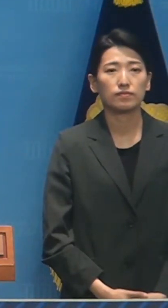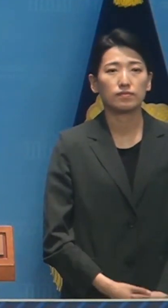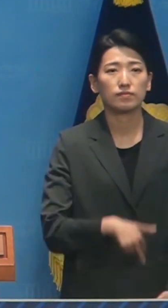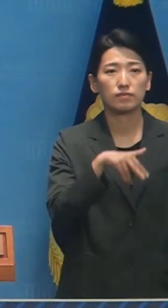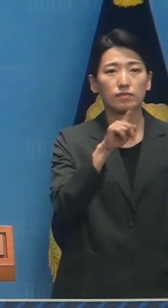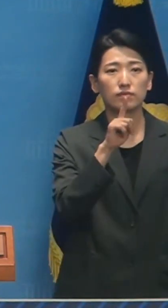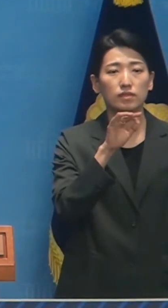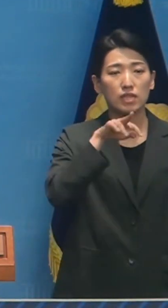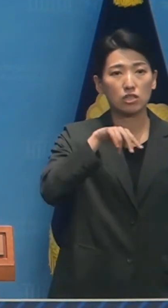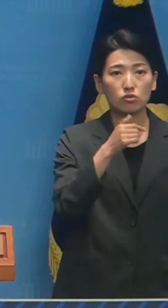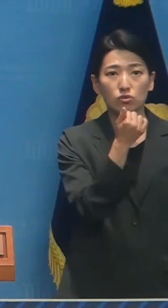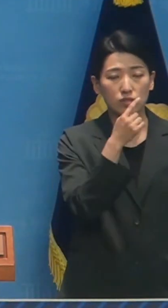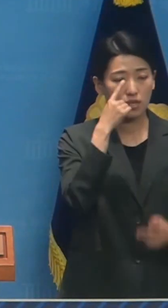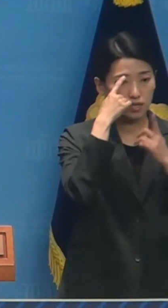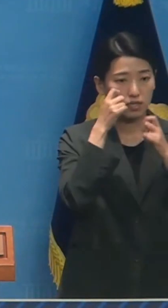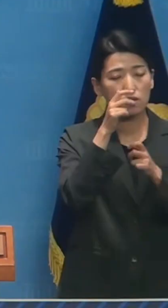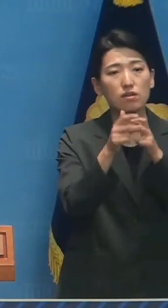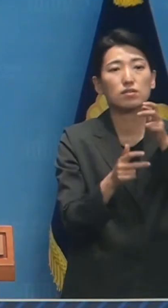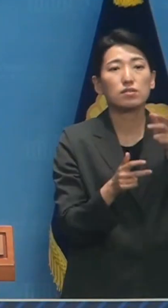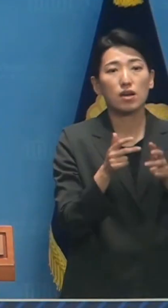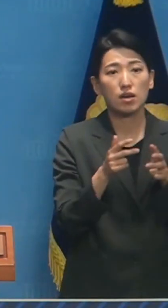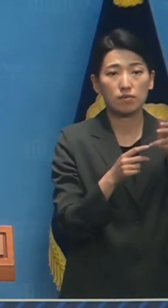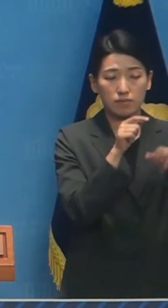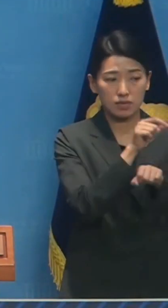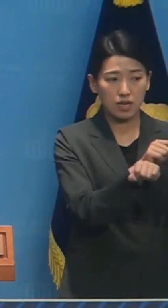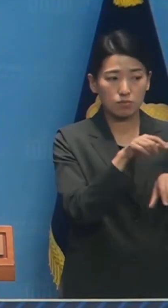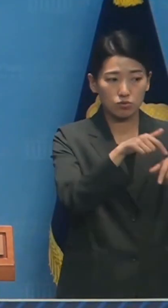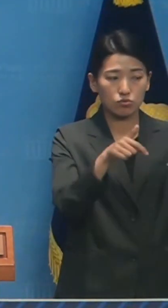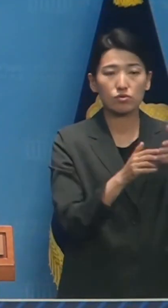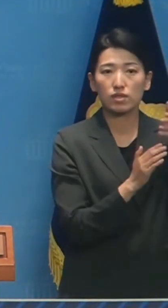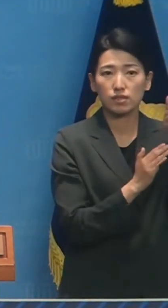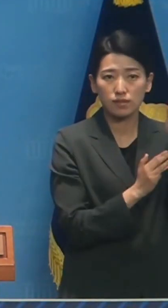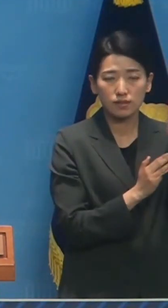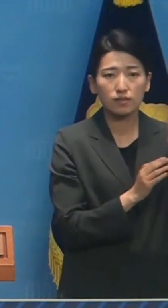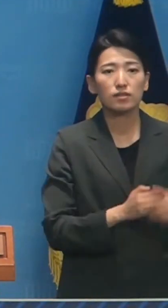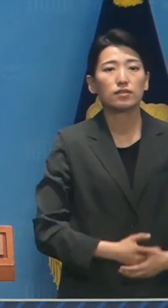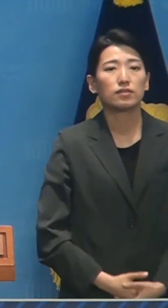장준하 기념사업회 이득신 사무국장님 모셨습니다.